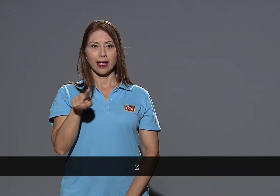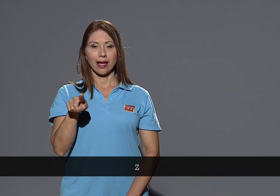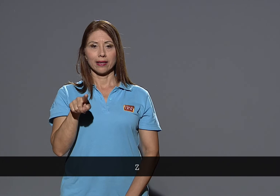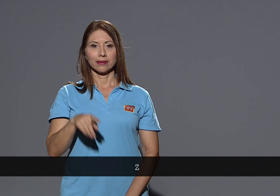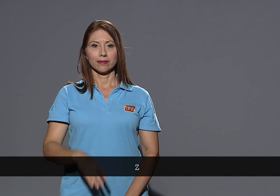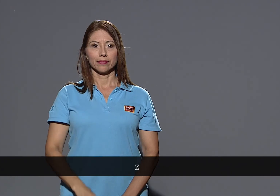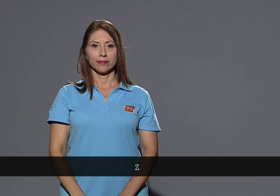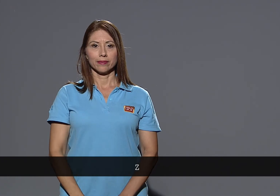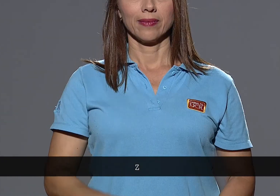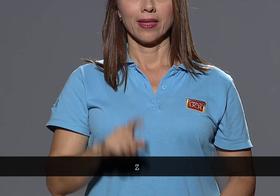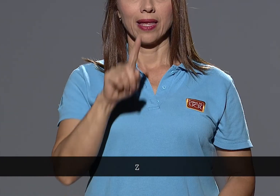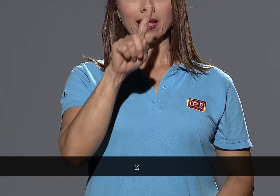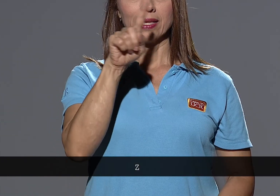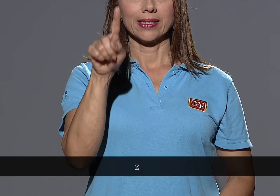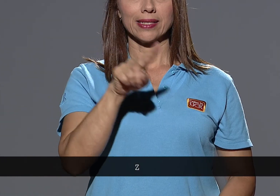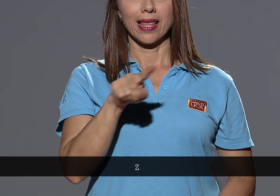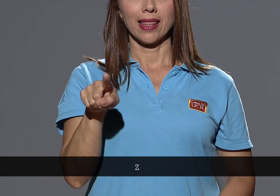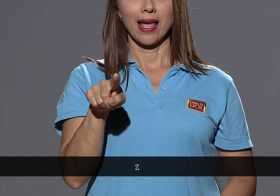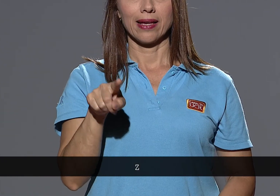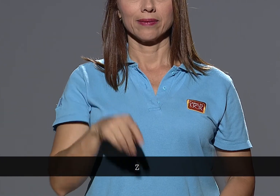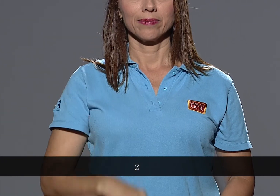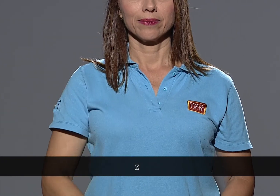Z,